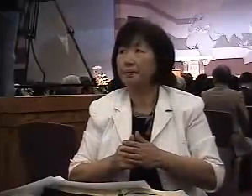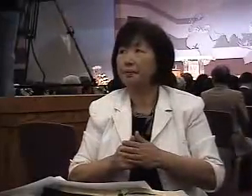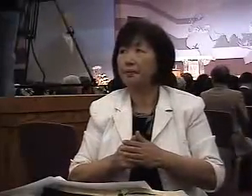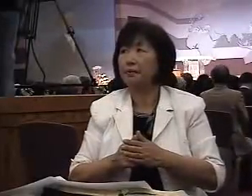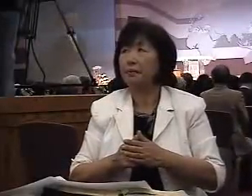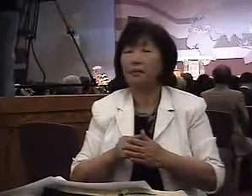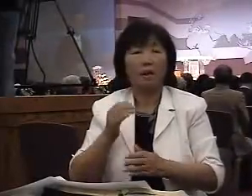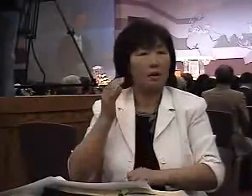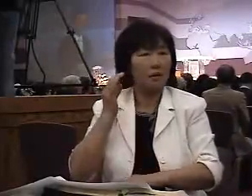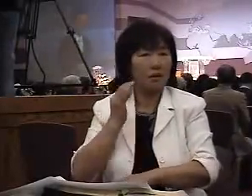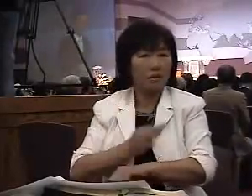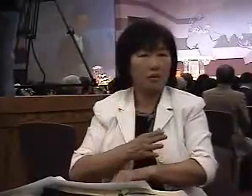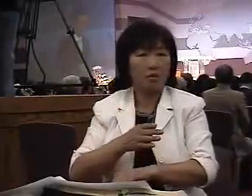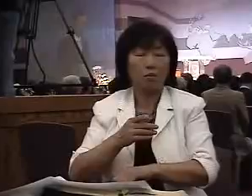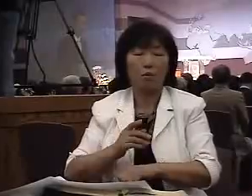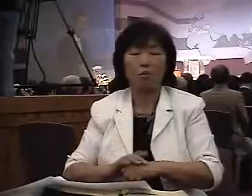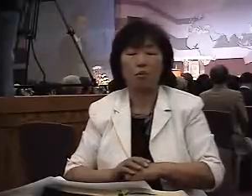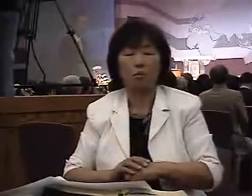여러분, 단순히